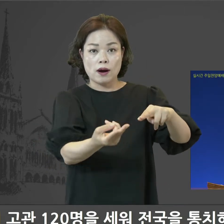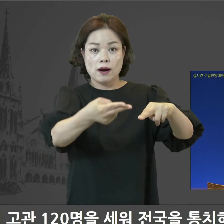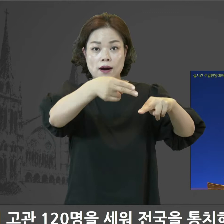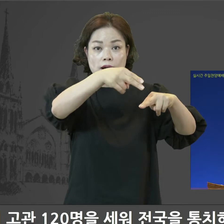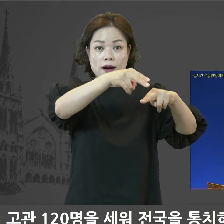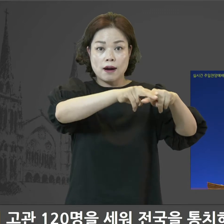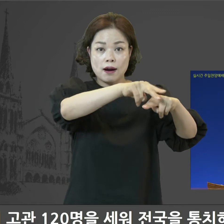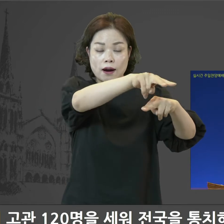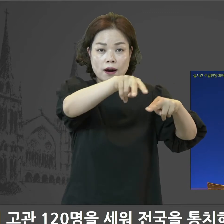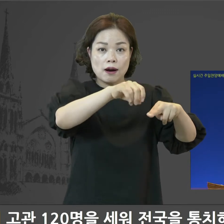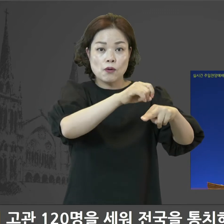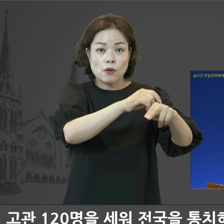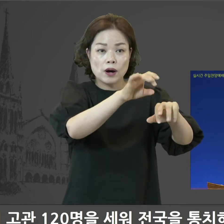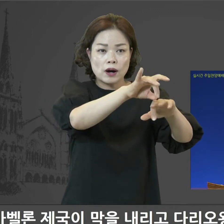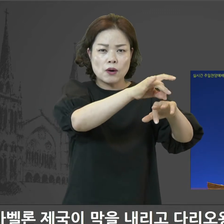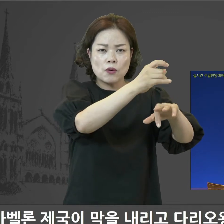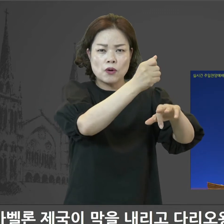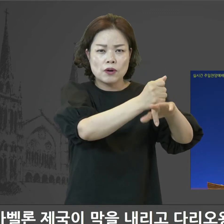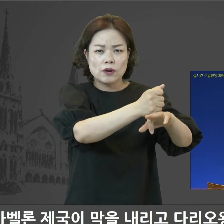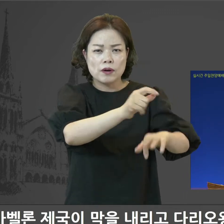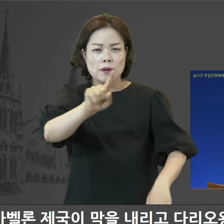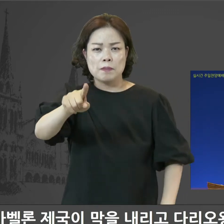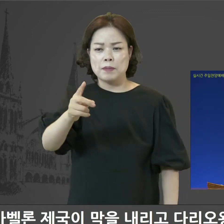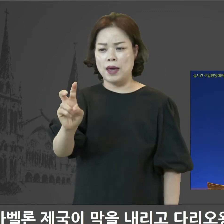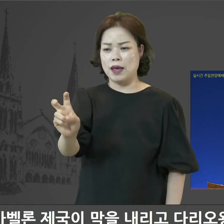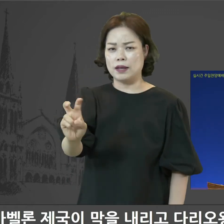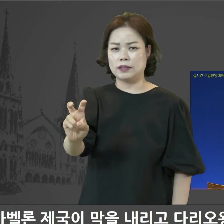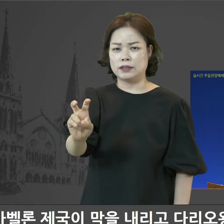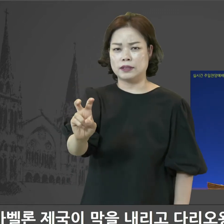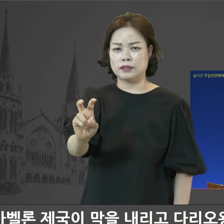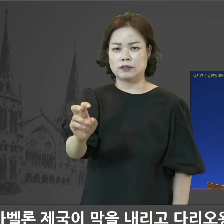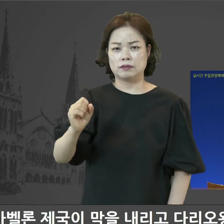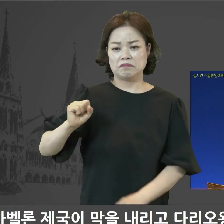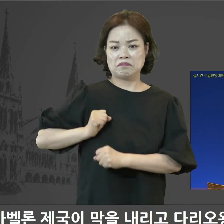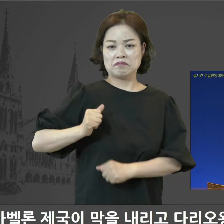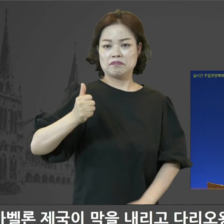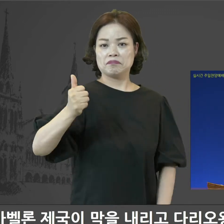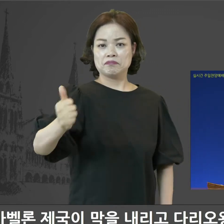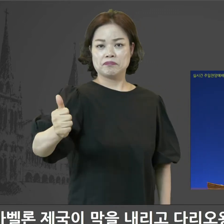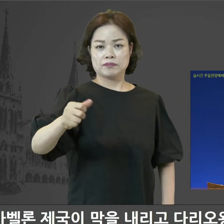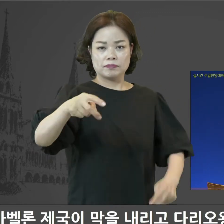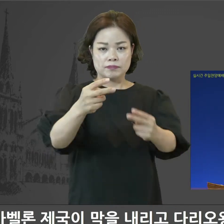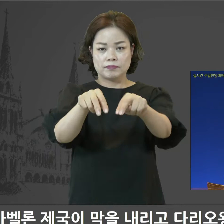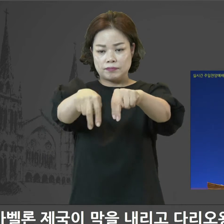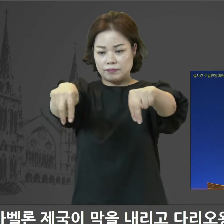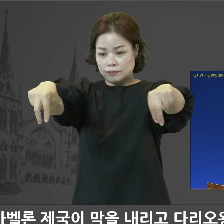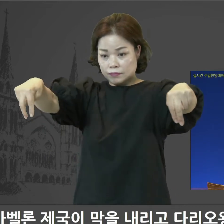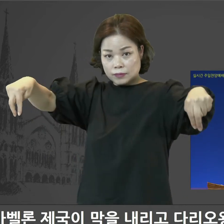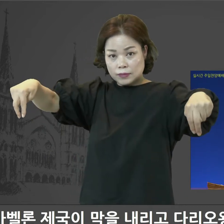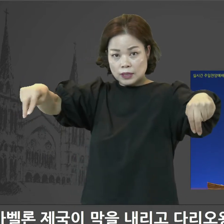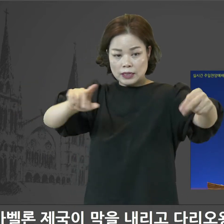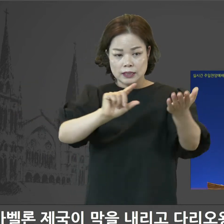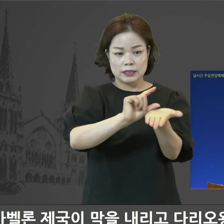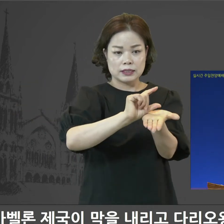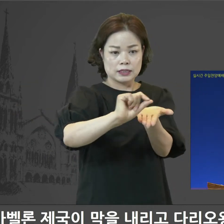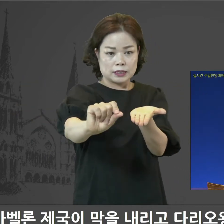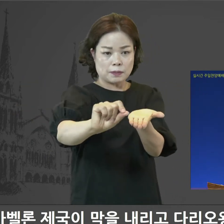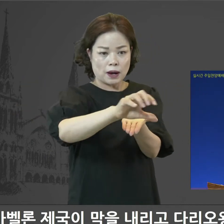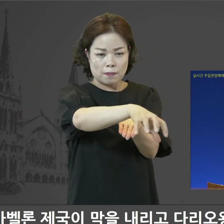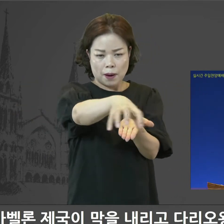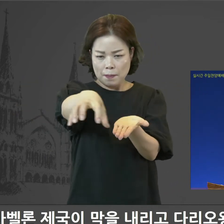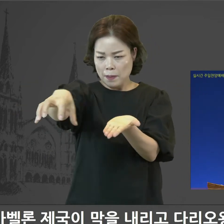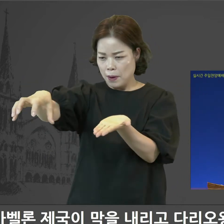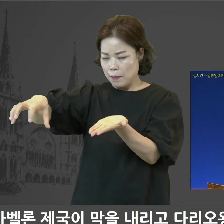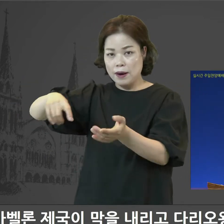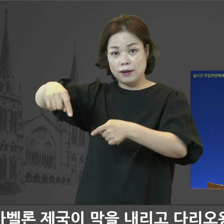나라를 다스리기 위해서 120명의 장관을 세웠고, 그들이 각각 지방 도시들을 다스리는